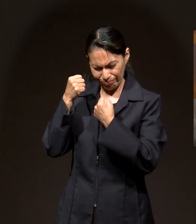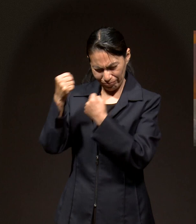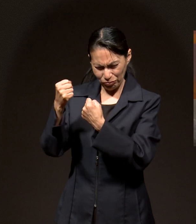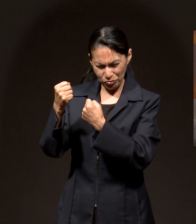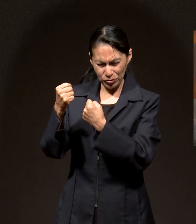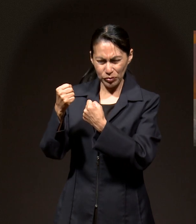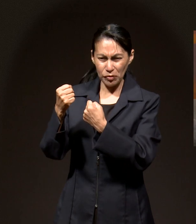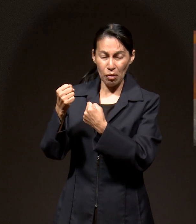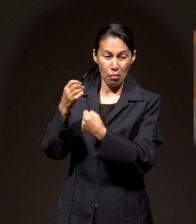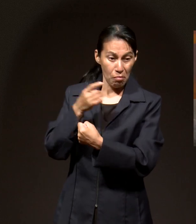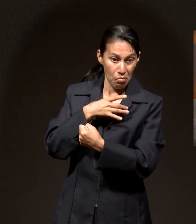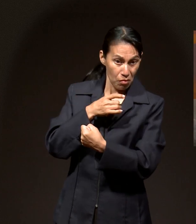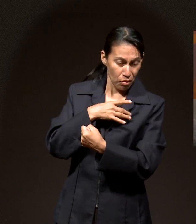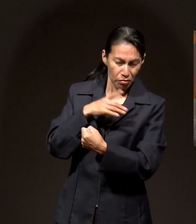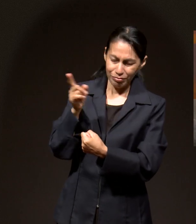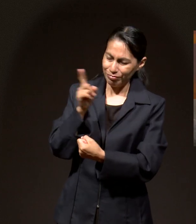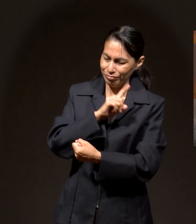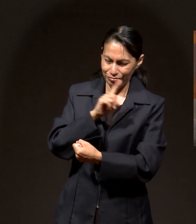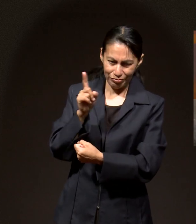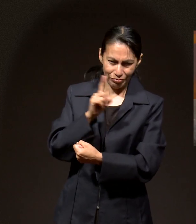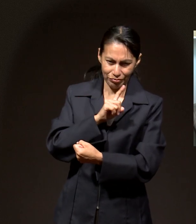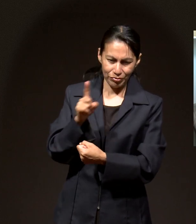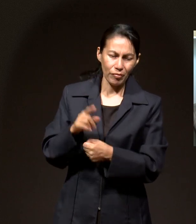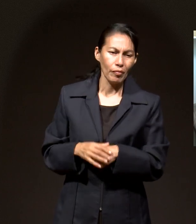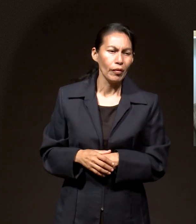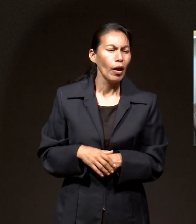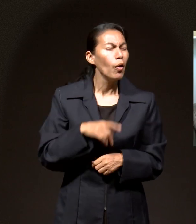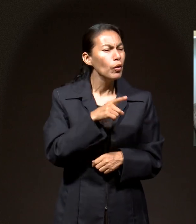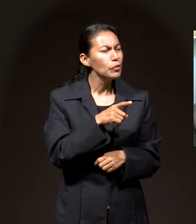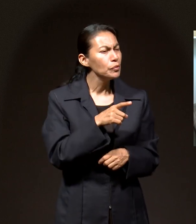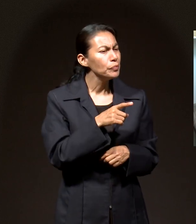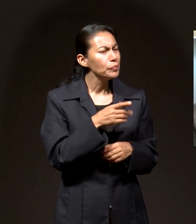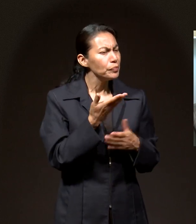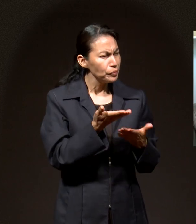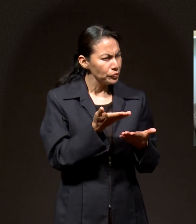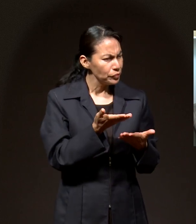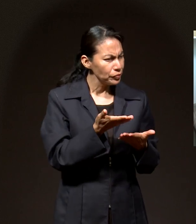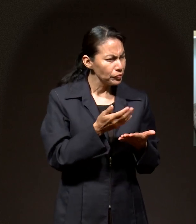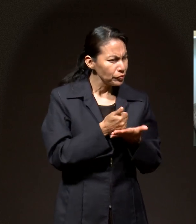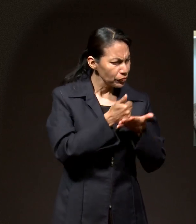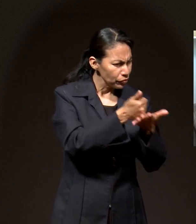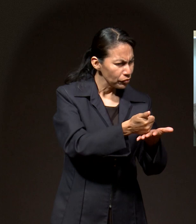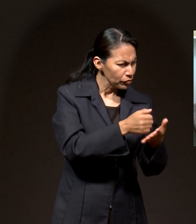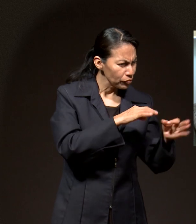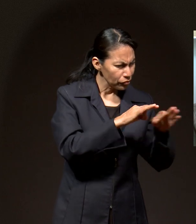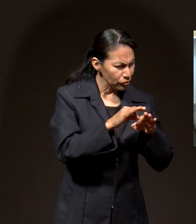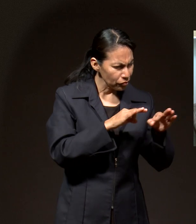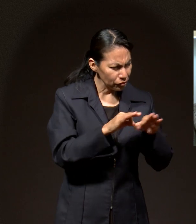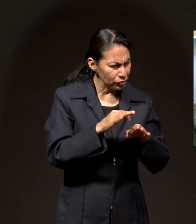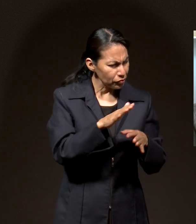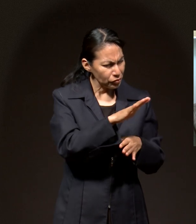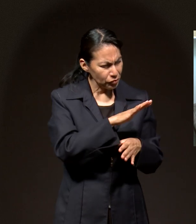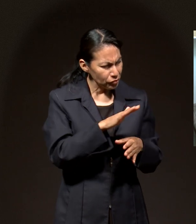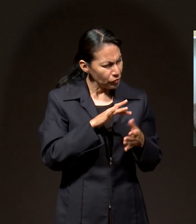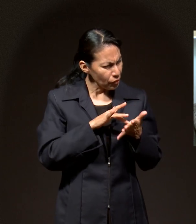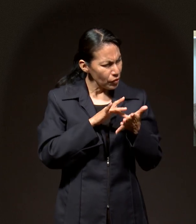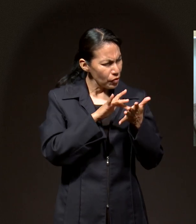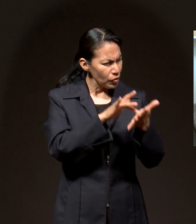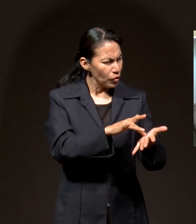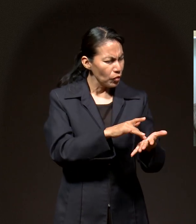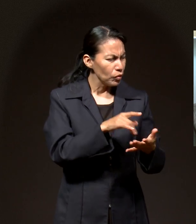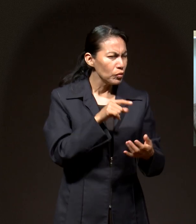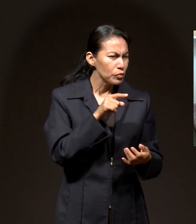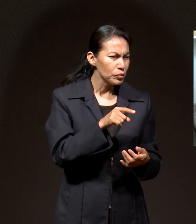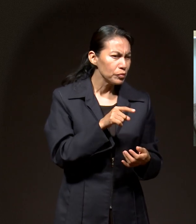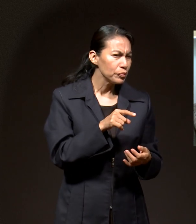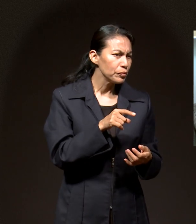certeza, amén, no hay nada que temer. De hecho, tú estás colaborando allí en algunas formas